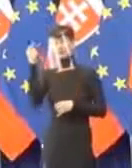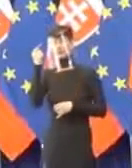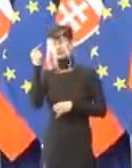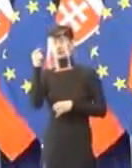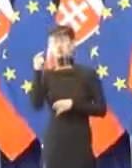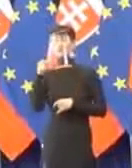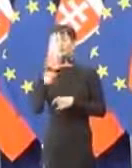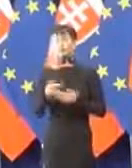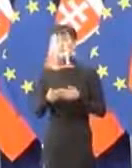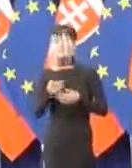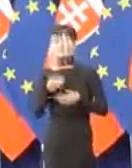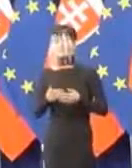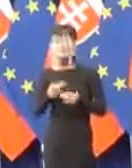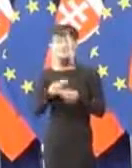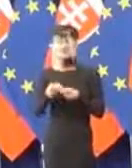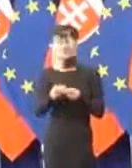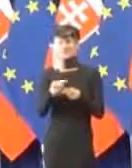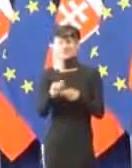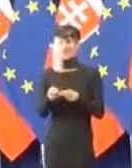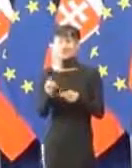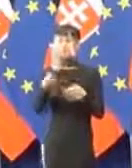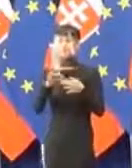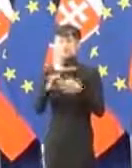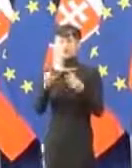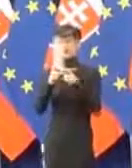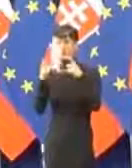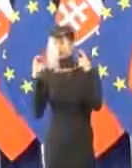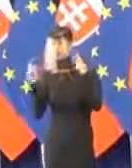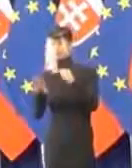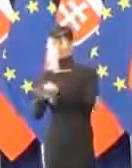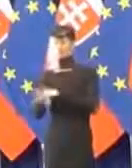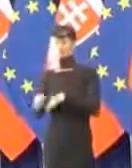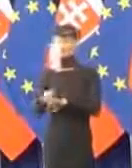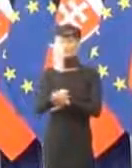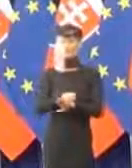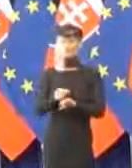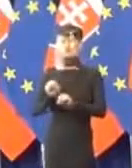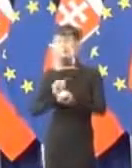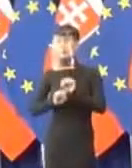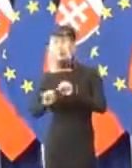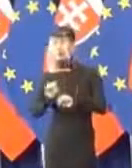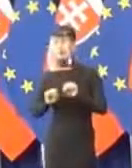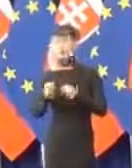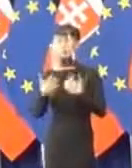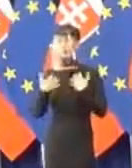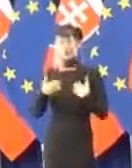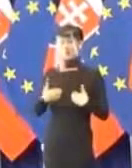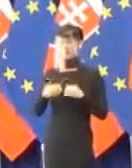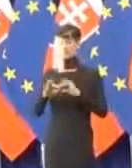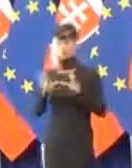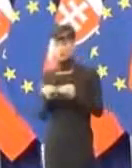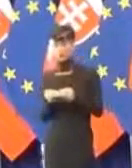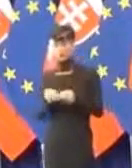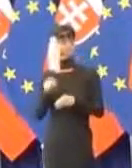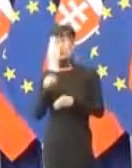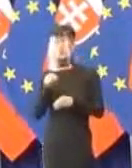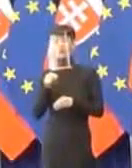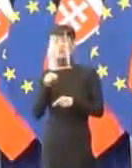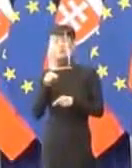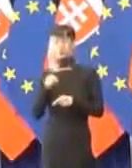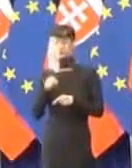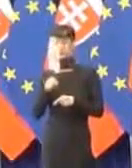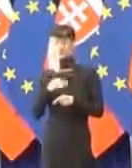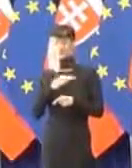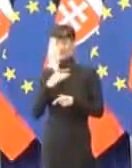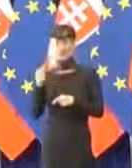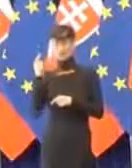prevencia, či už nosenia rúška, ochrany prvkov, hygieny a podobne, ale aj z hľadiska financií a podobne, je tá najväčšia